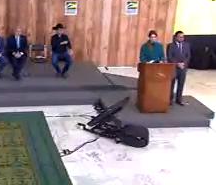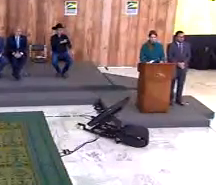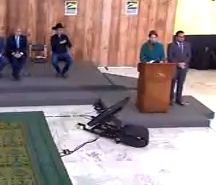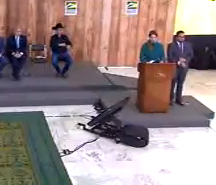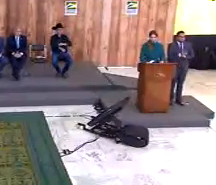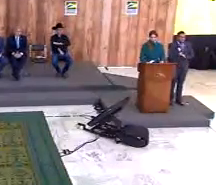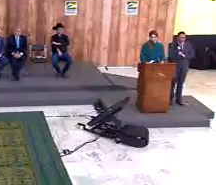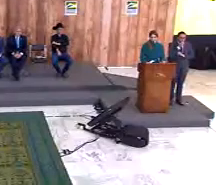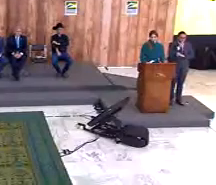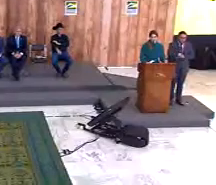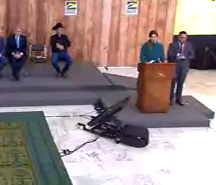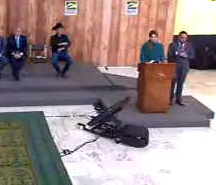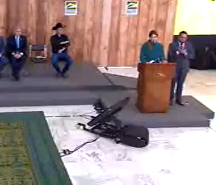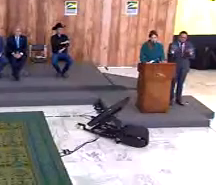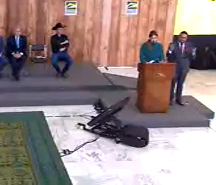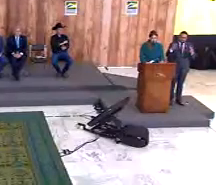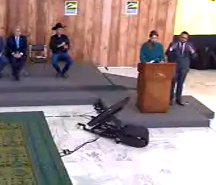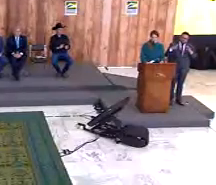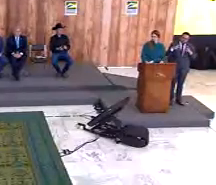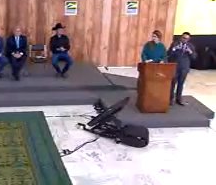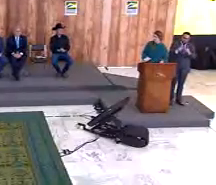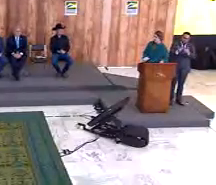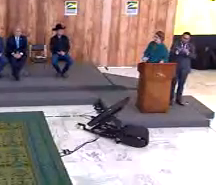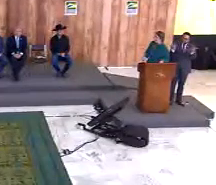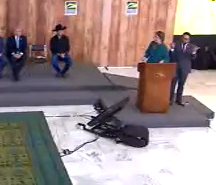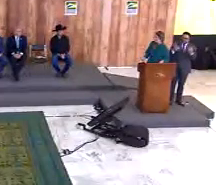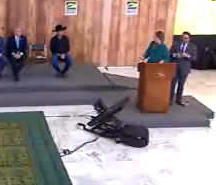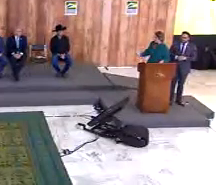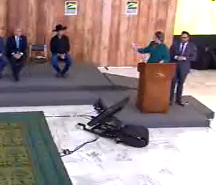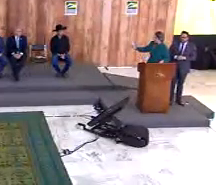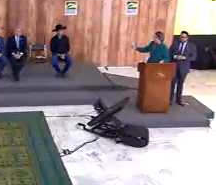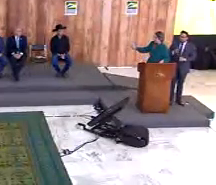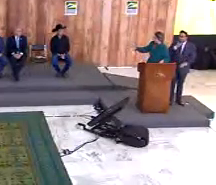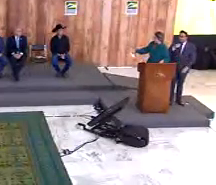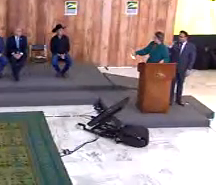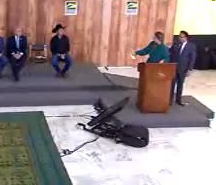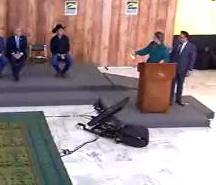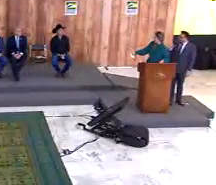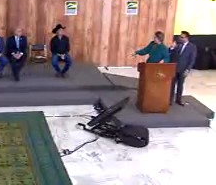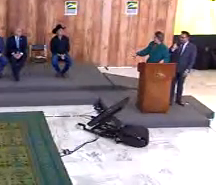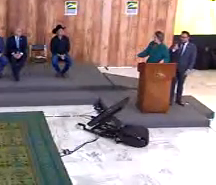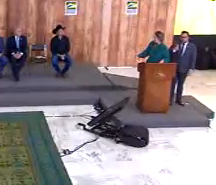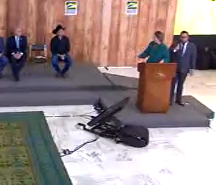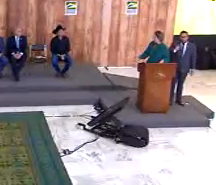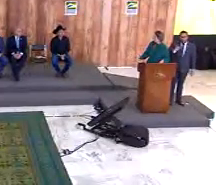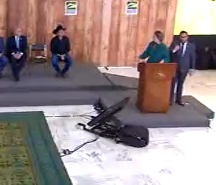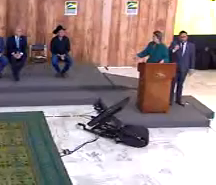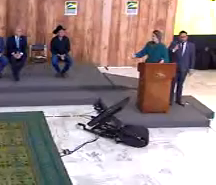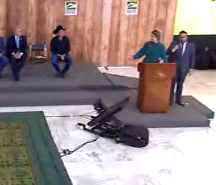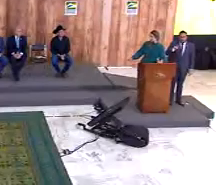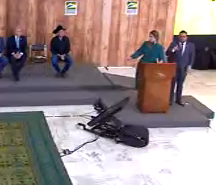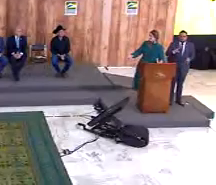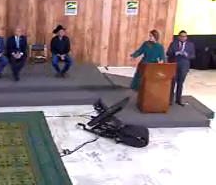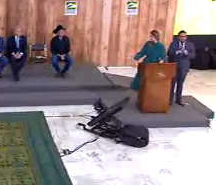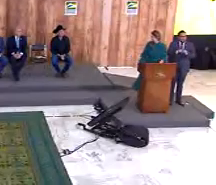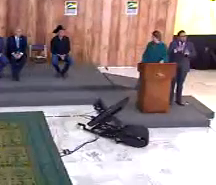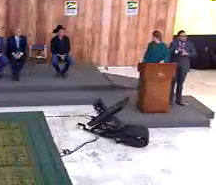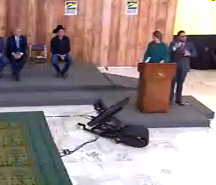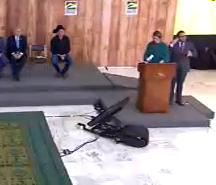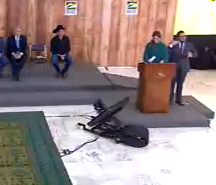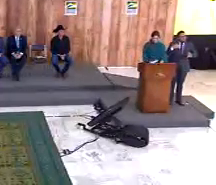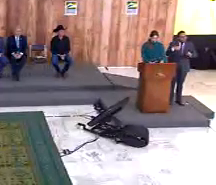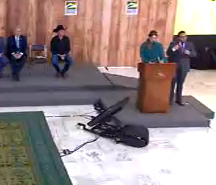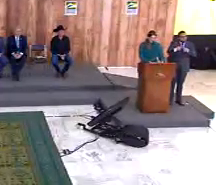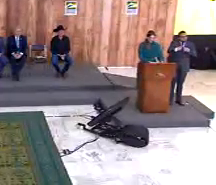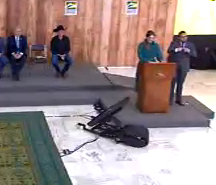Oi boa tarde a todos a todas Cuiabano eu lá no interior de Minas também foi criada no dois pra lá dois pra